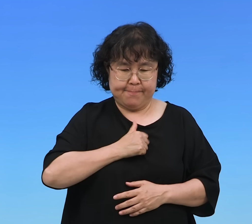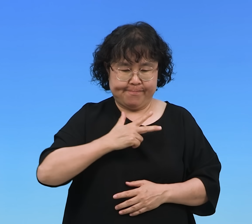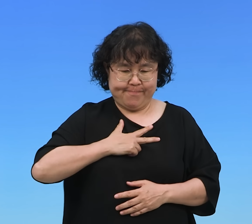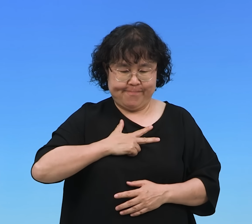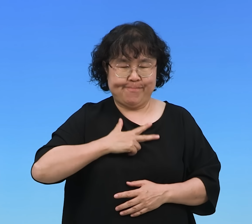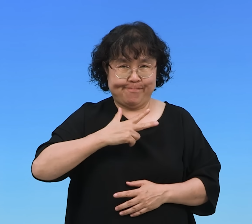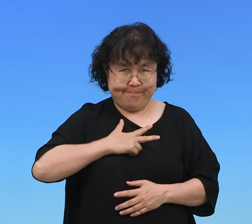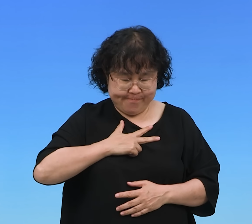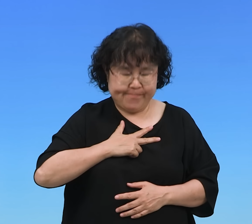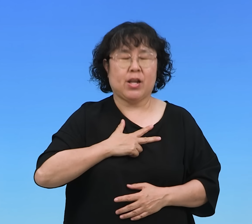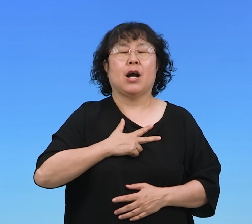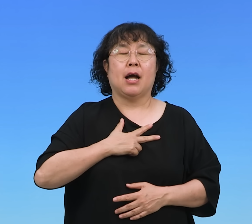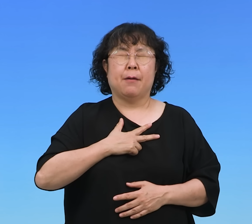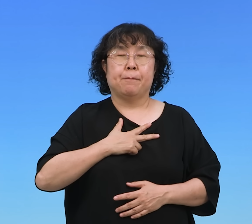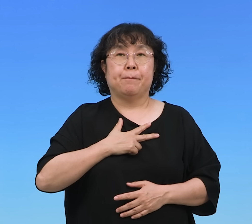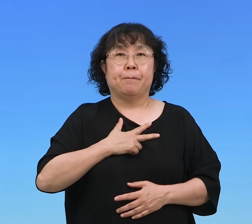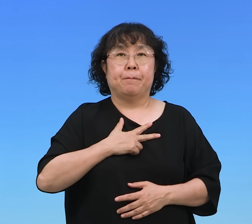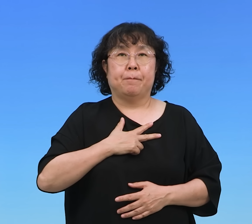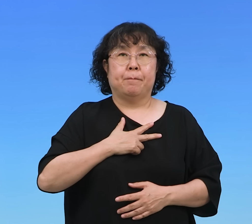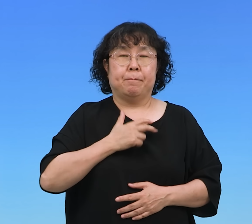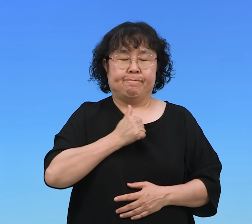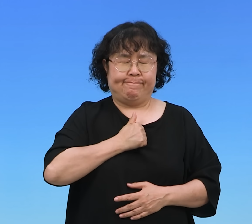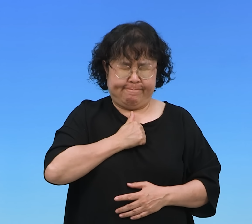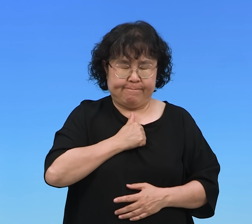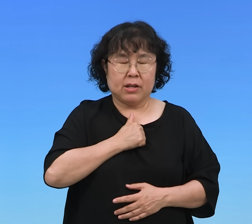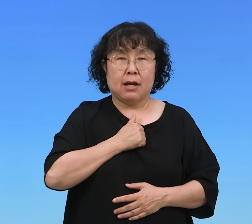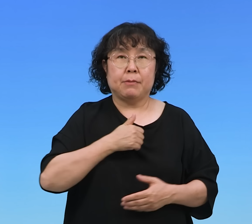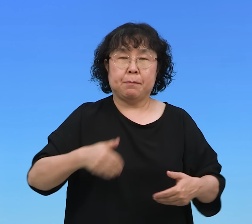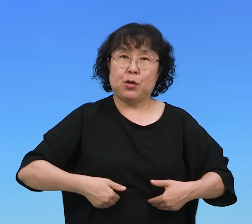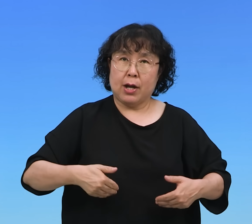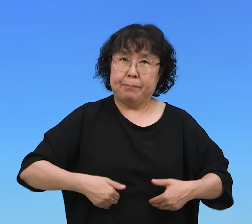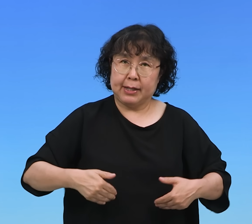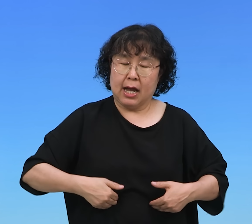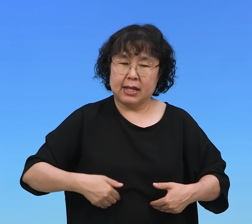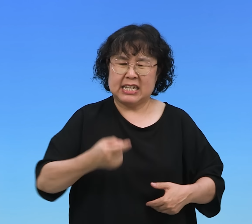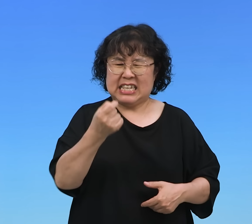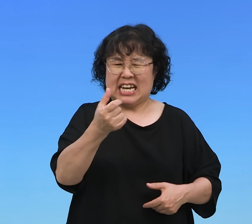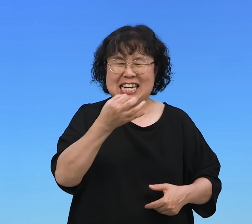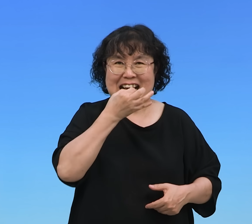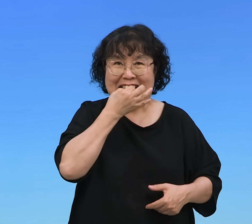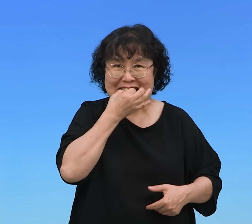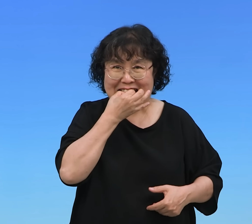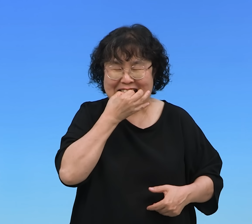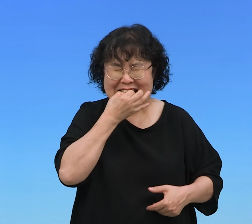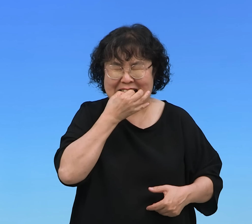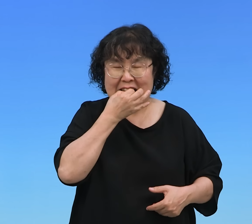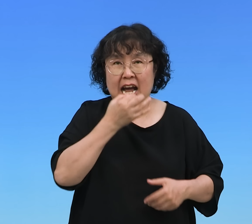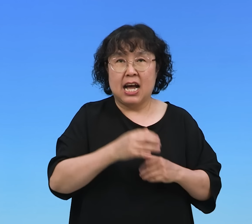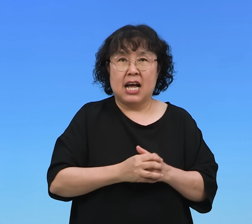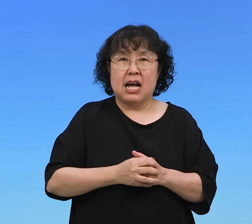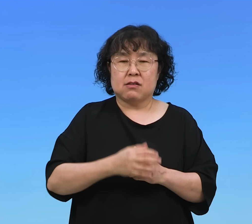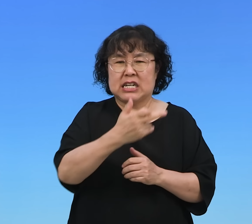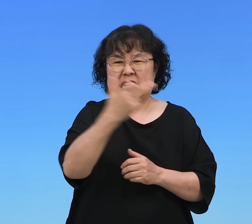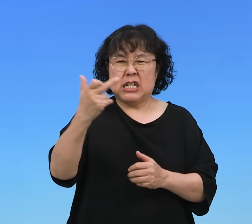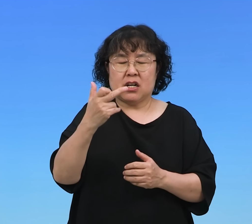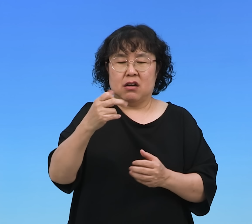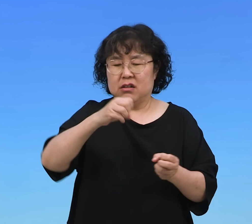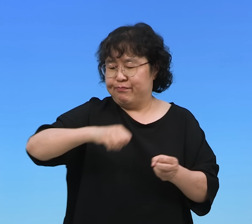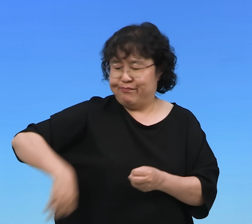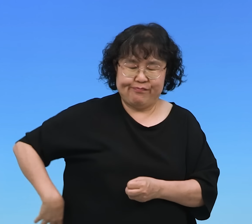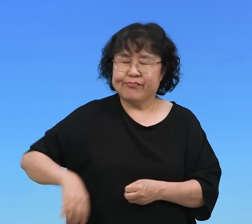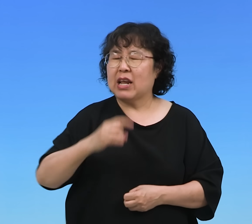이야기합니다. 제 자신에게도 다짐합니다. 소탐 대실하지 말자. 에스처럼 팥죽 한 그릇에 그냥